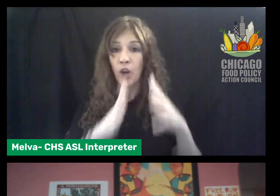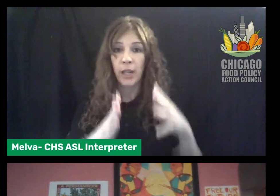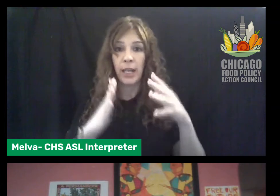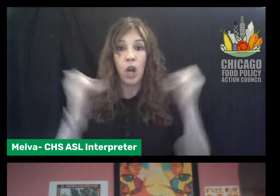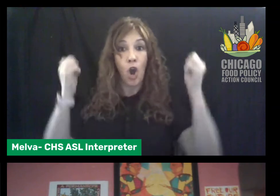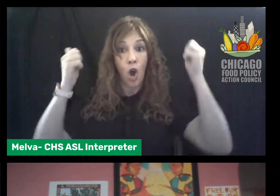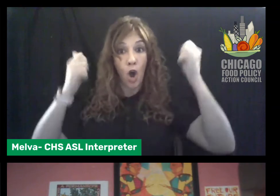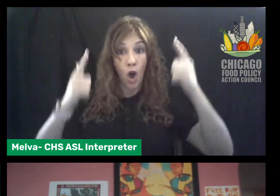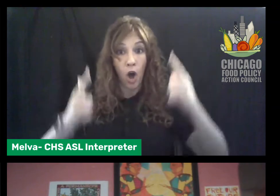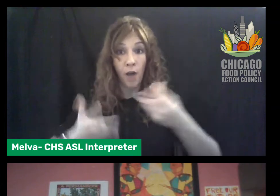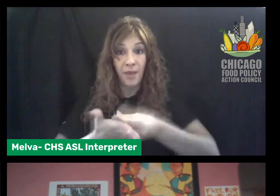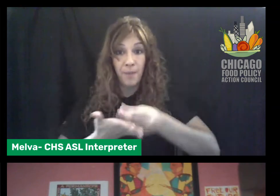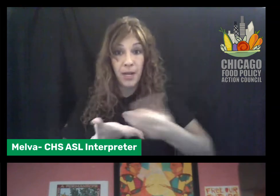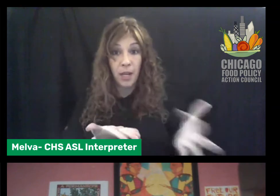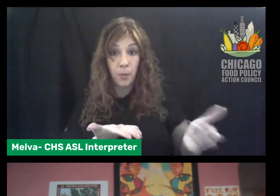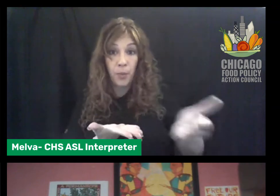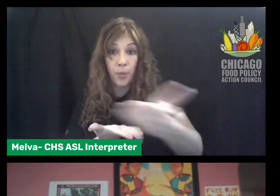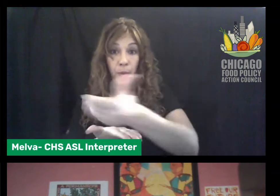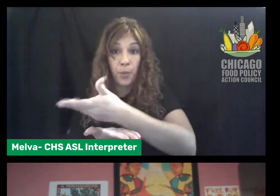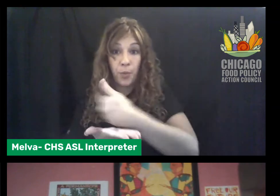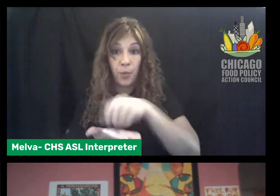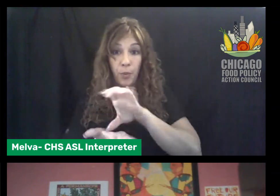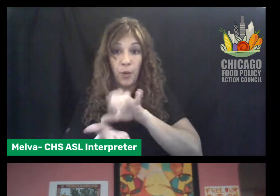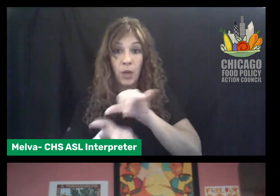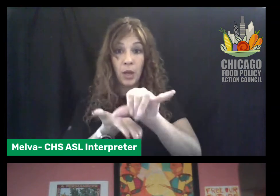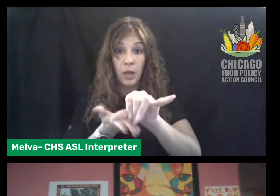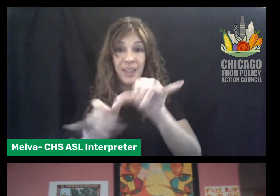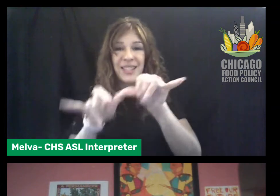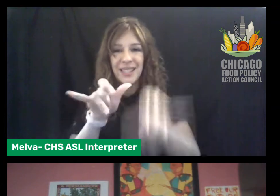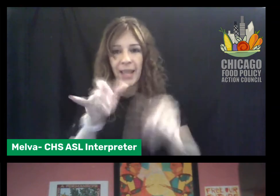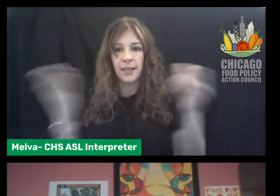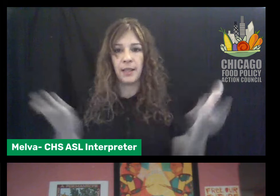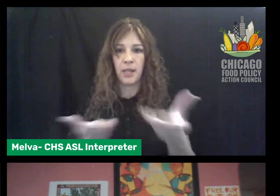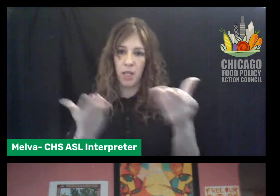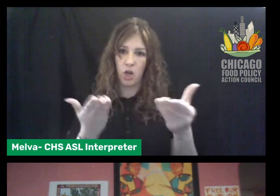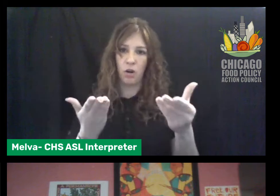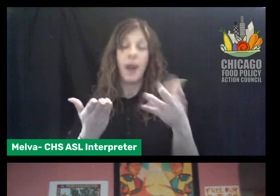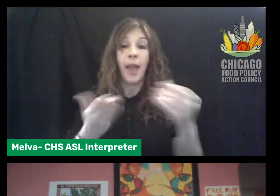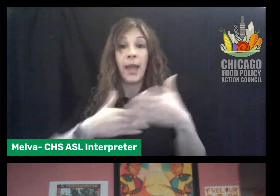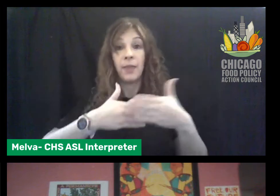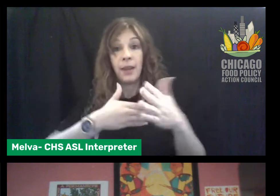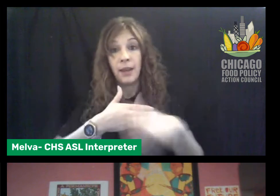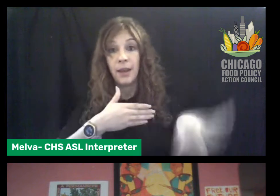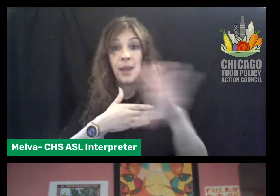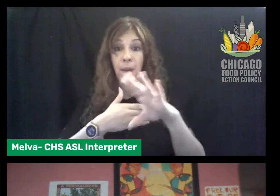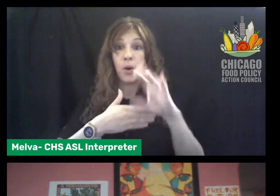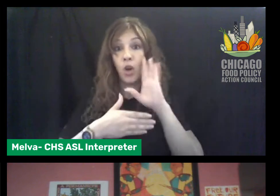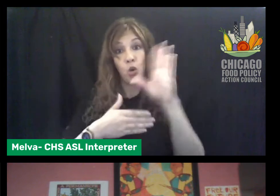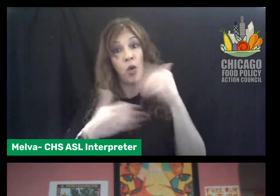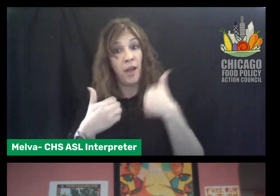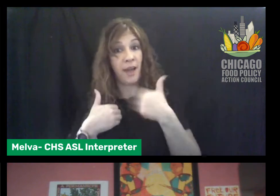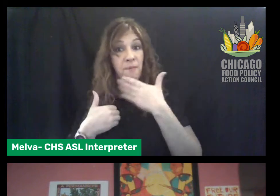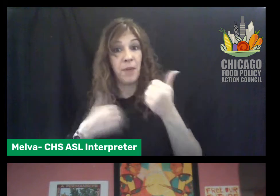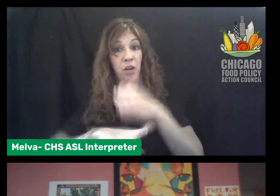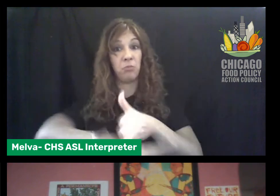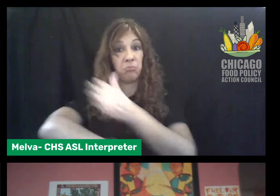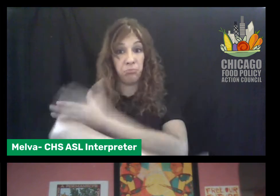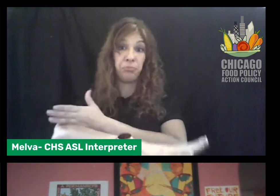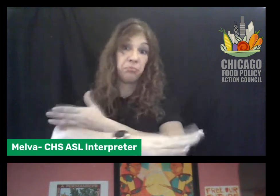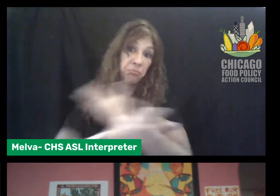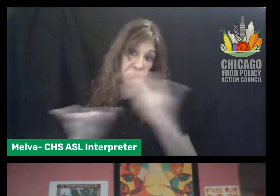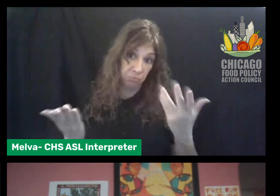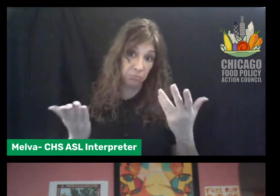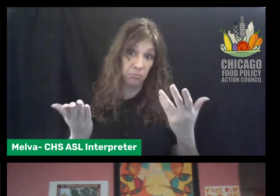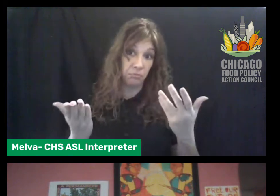las ganancias y el barrio se va a levantar, el barrio va a tener mejores direcciones, ¿verdad?